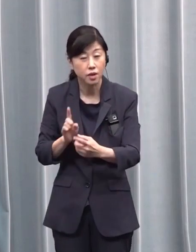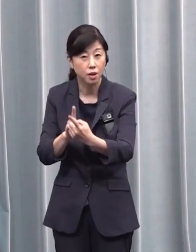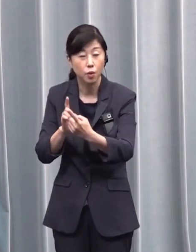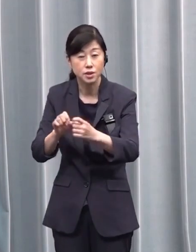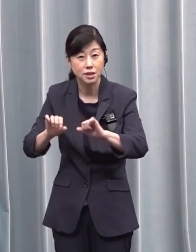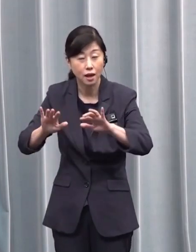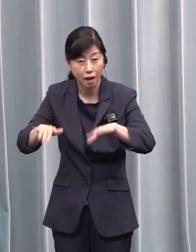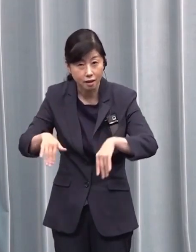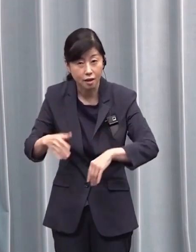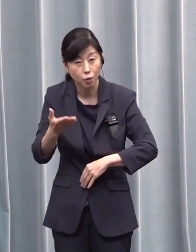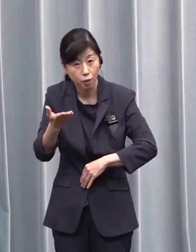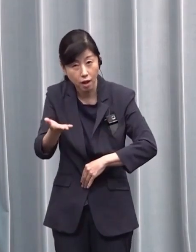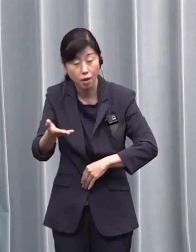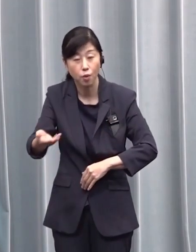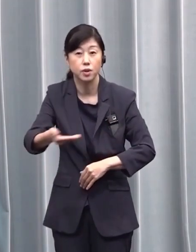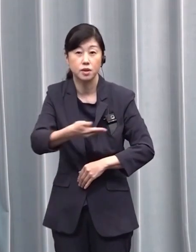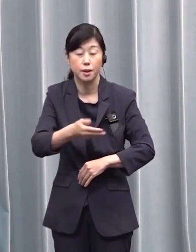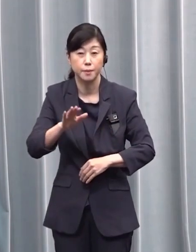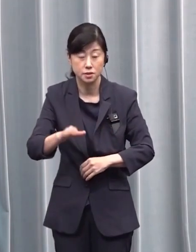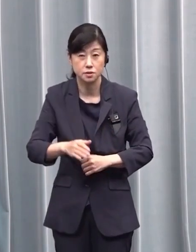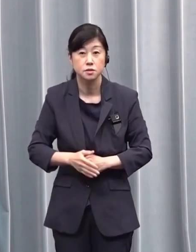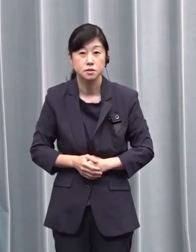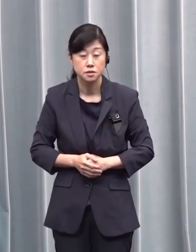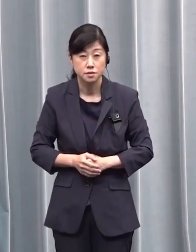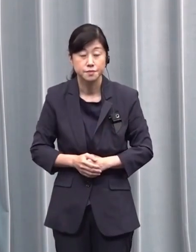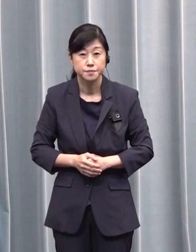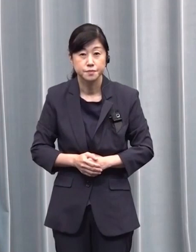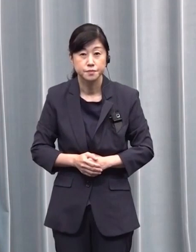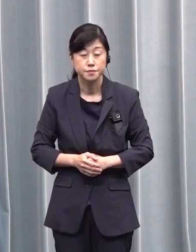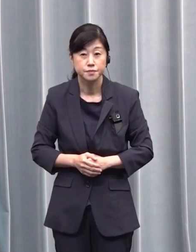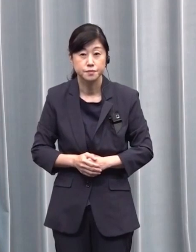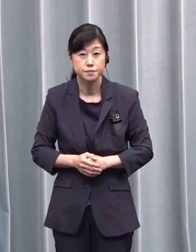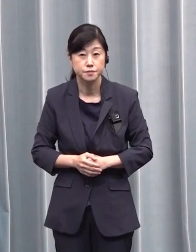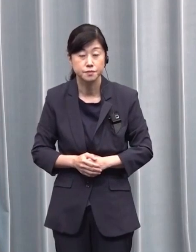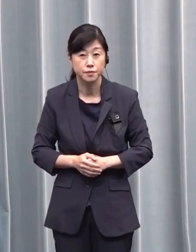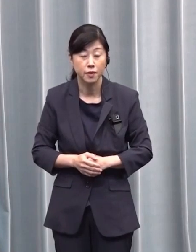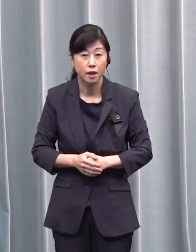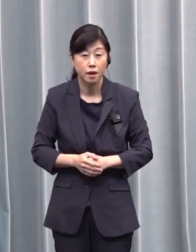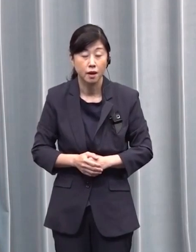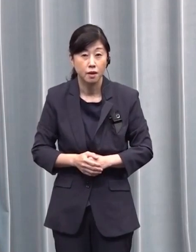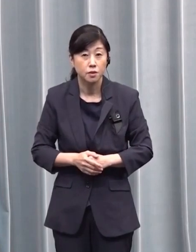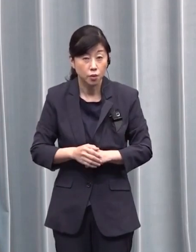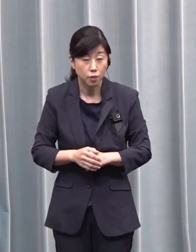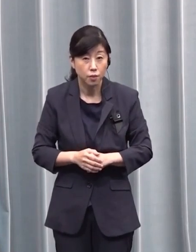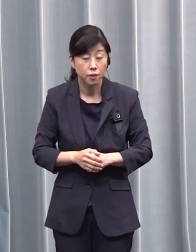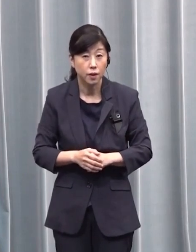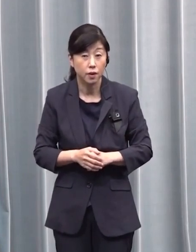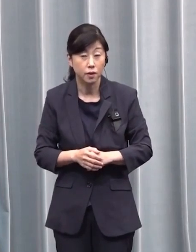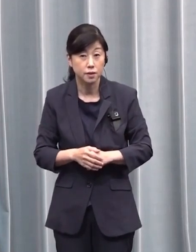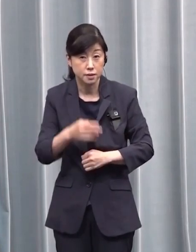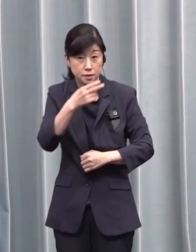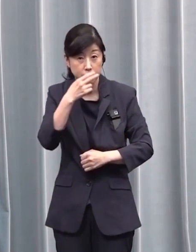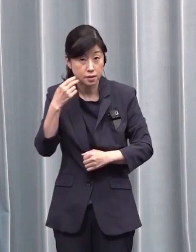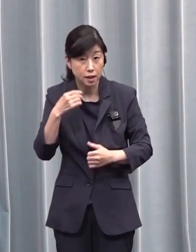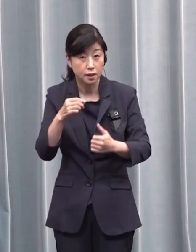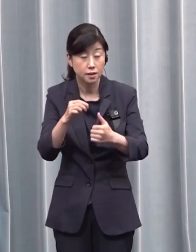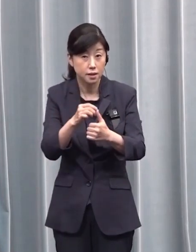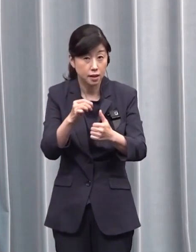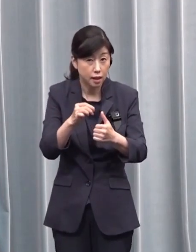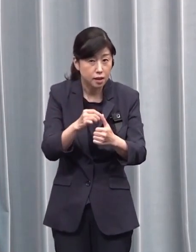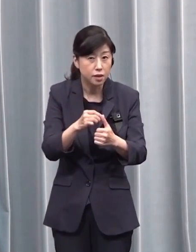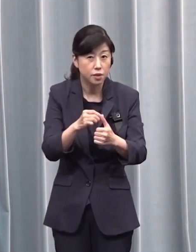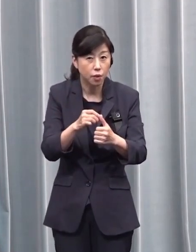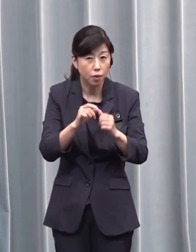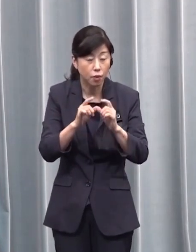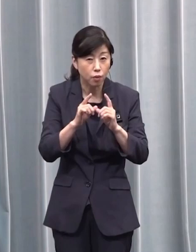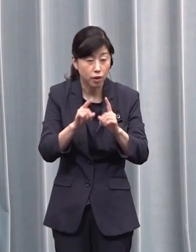ております。北浩二さんという、光源氏へという、ジャニーさんの性加害を告発した本を書かれた方も、34